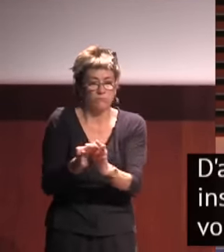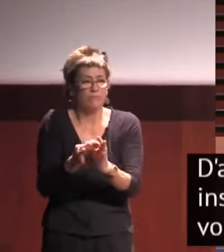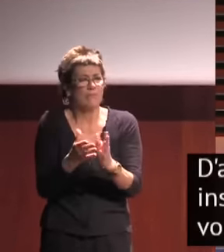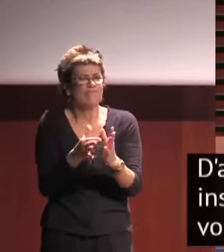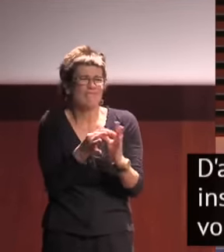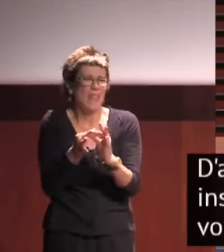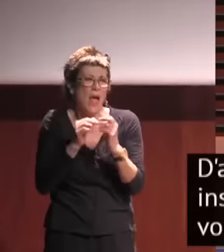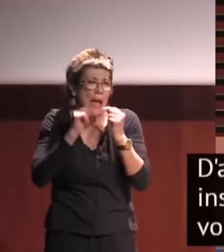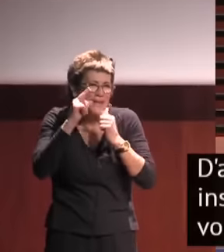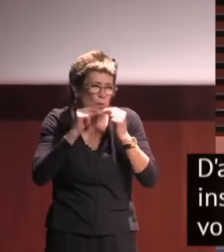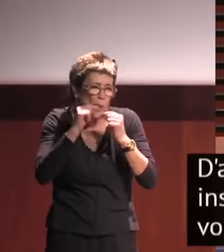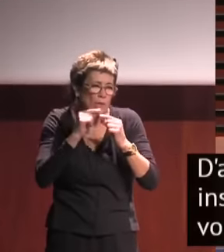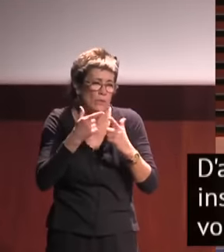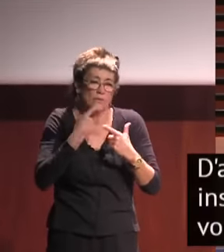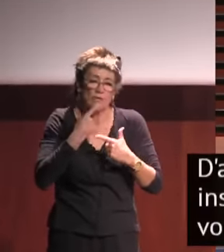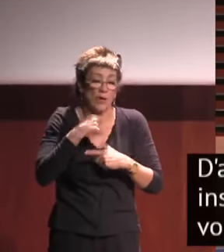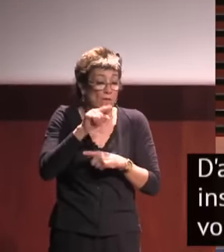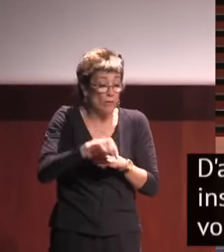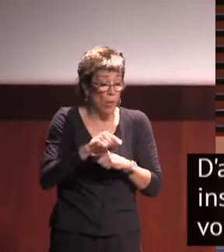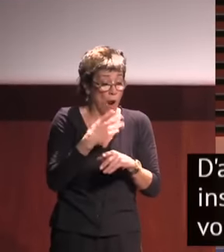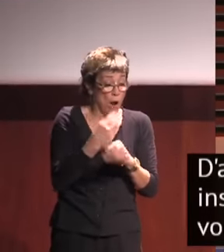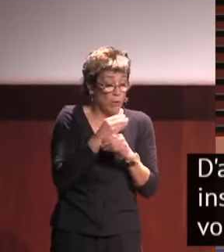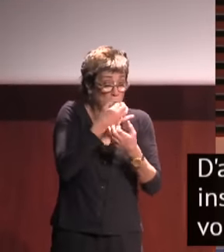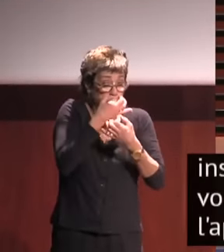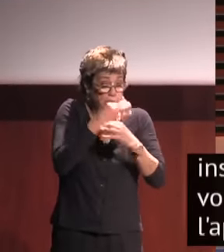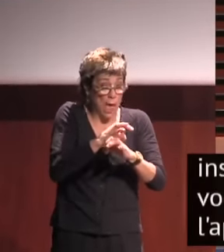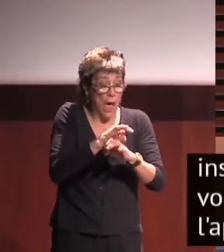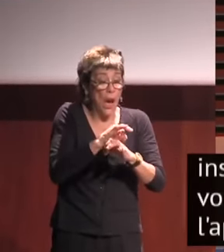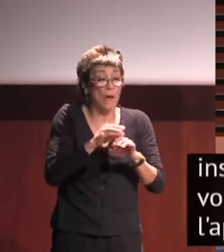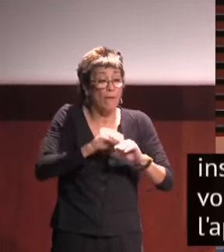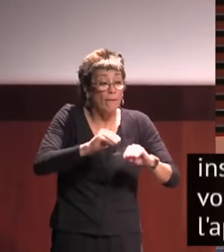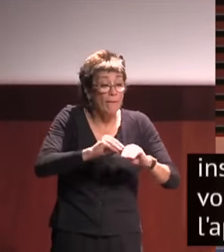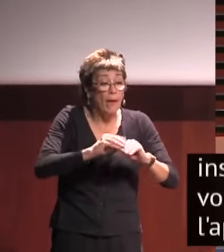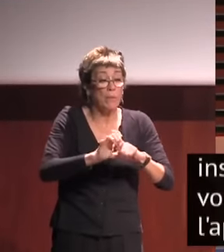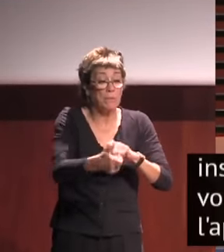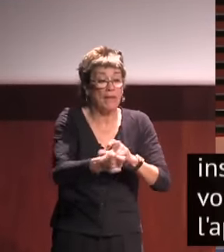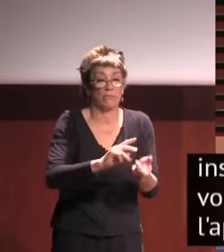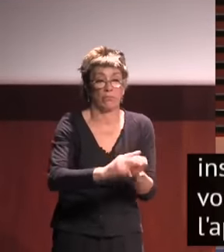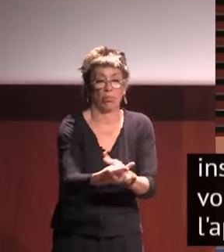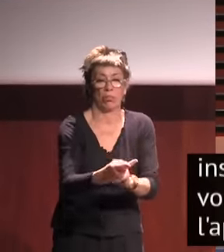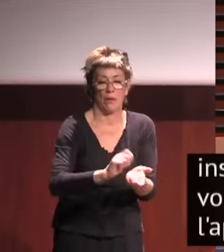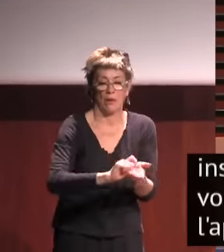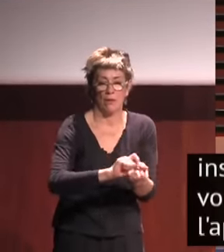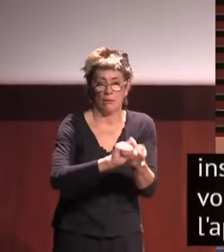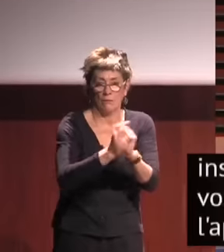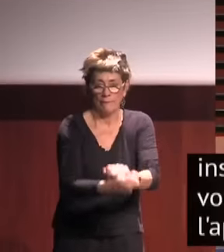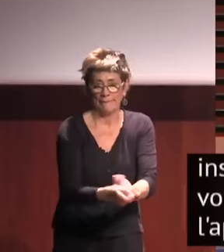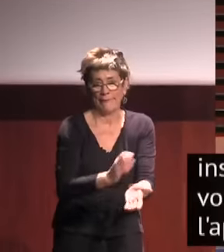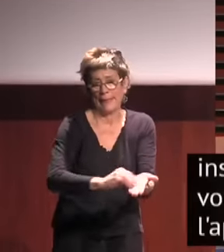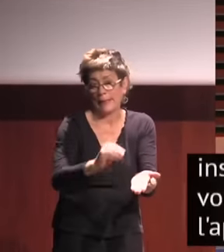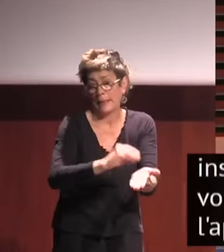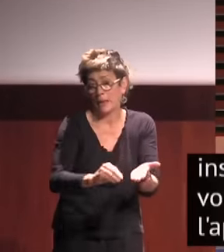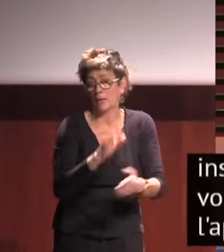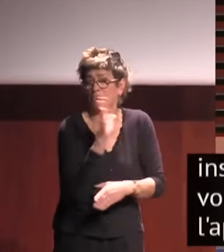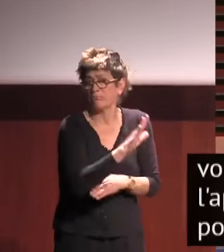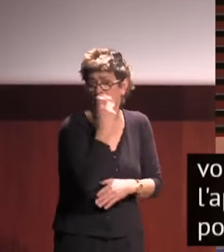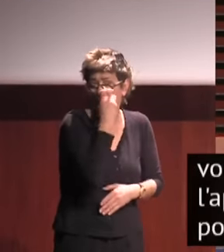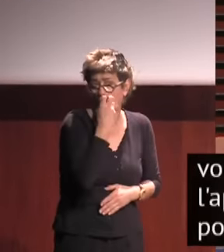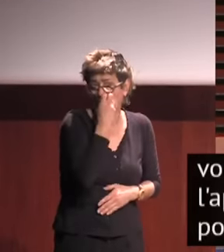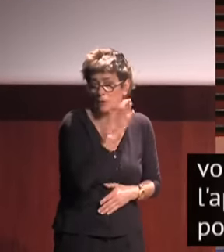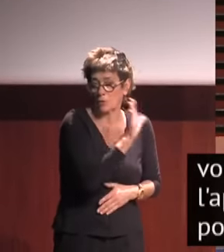l'articulation. Autrement dit, il fallait apprendre à parler d'abord pour écrire ensuite. Ça, c'est le fondement même de